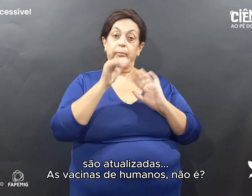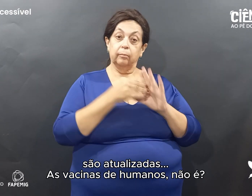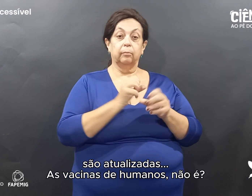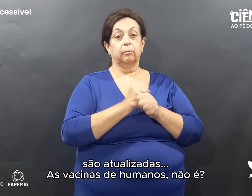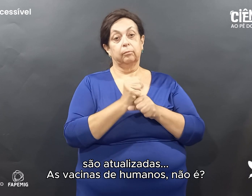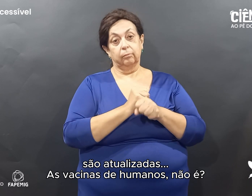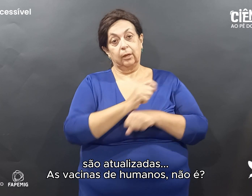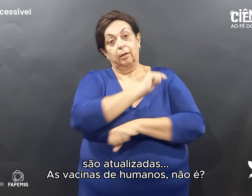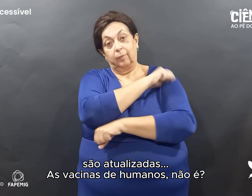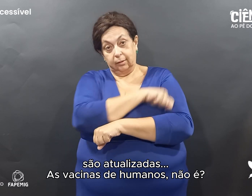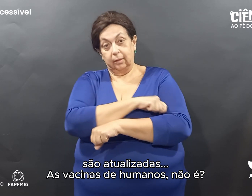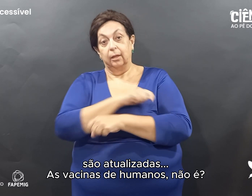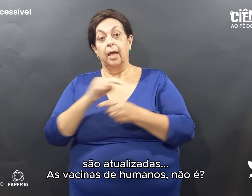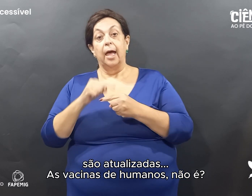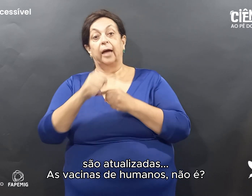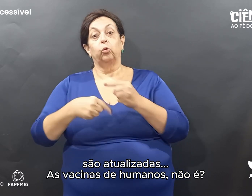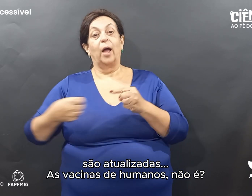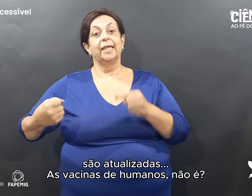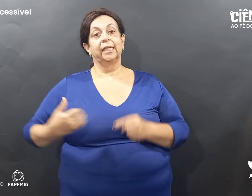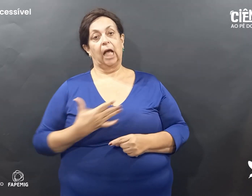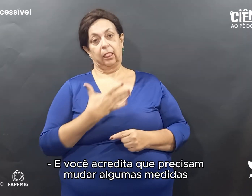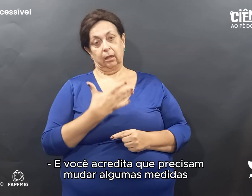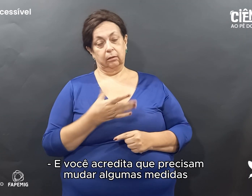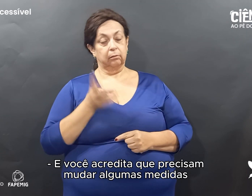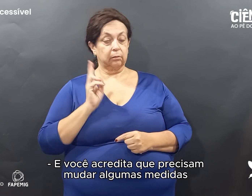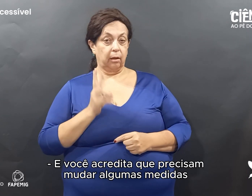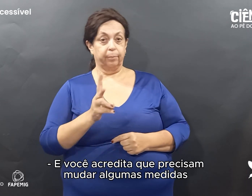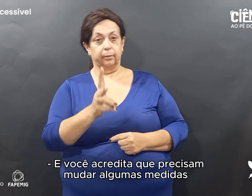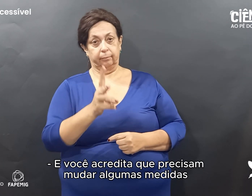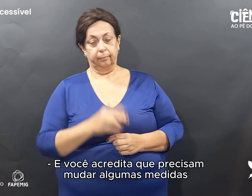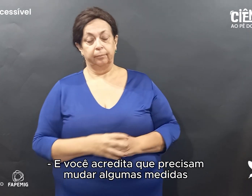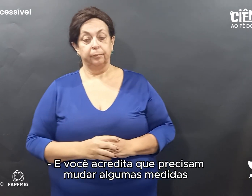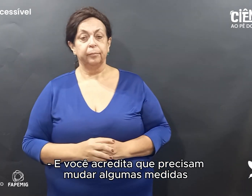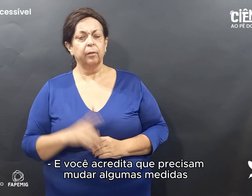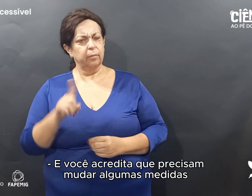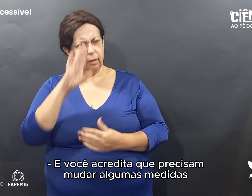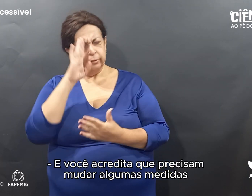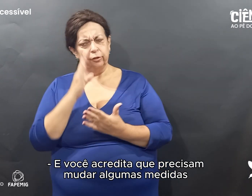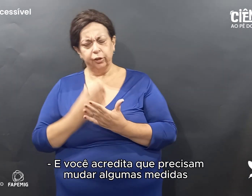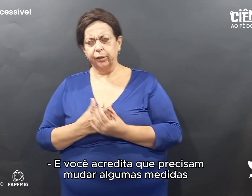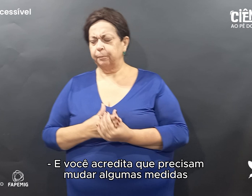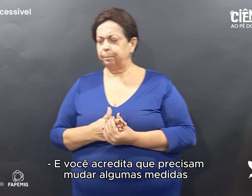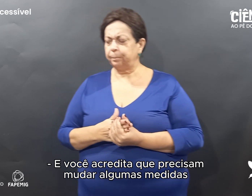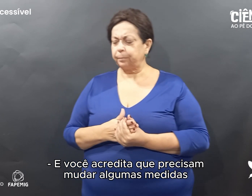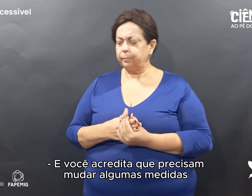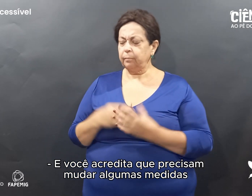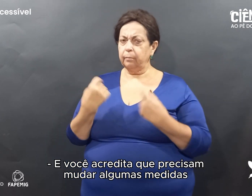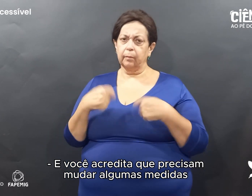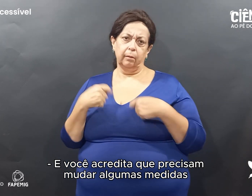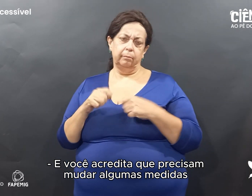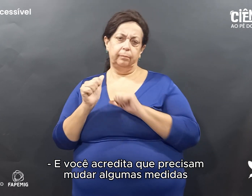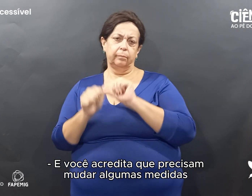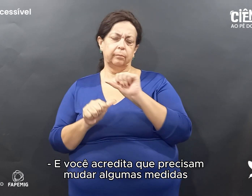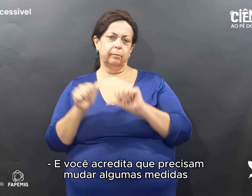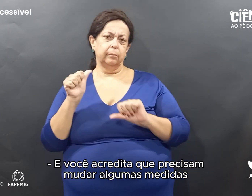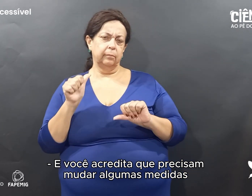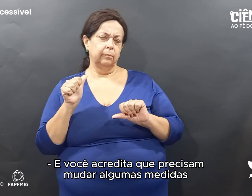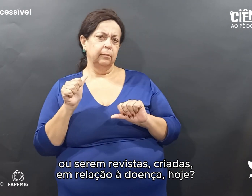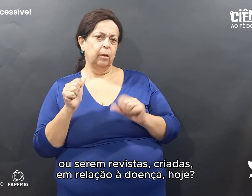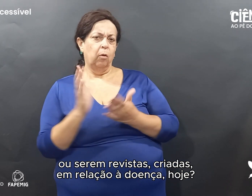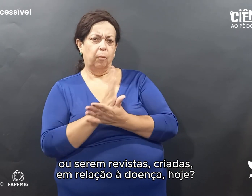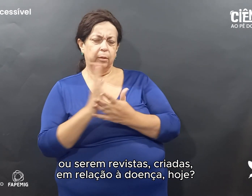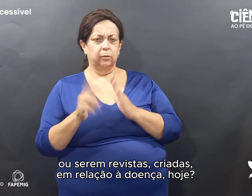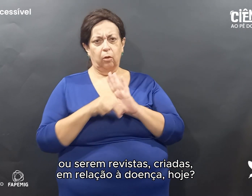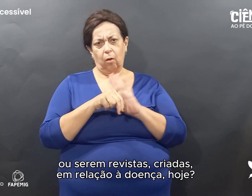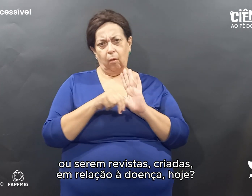são atualizadas, as vacinas de humanos, né? E você acredita que precisam mudar algumas